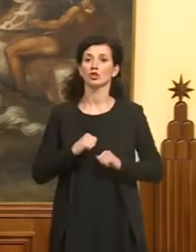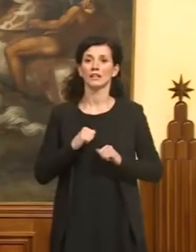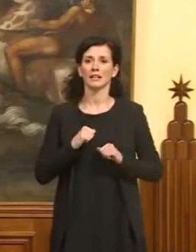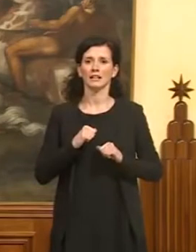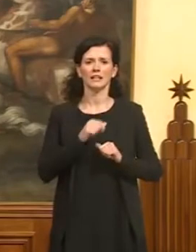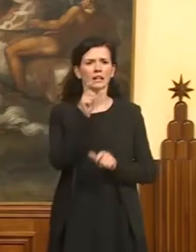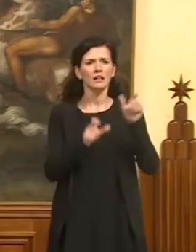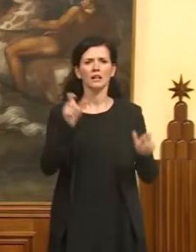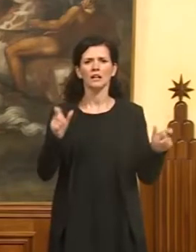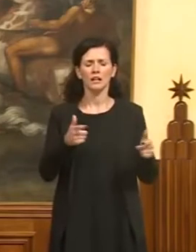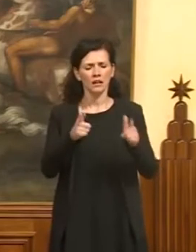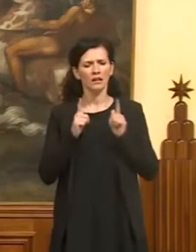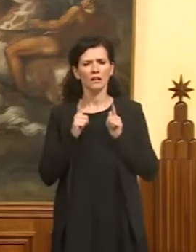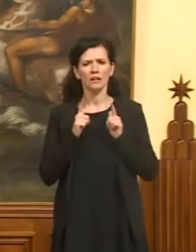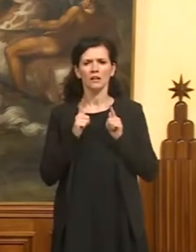ogni giorno si rinnova. Questi